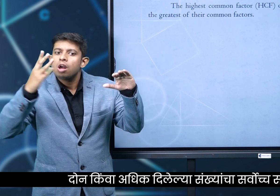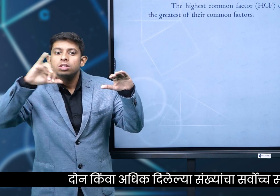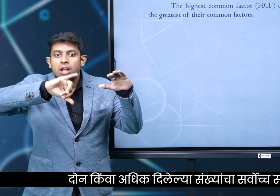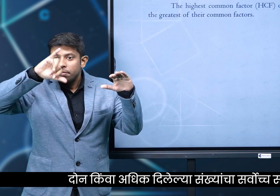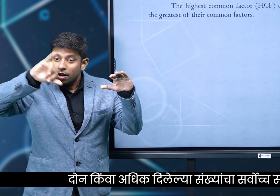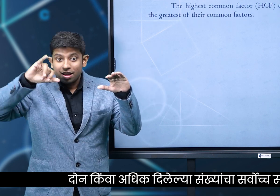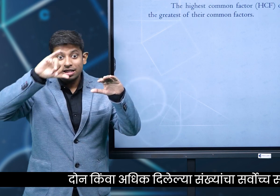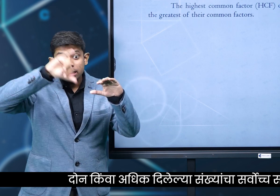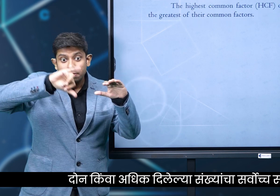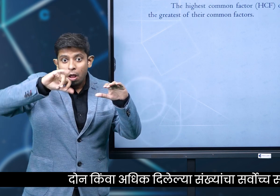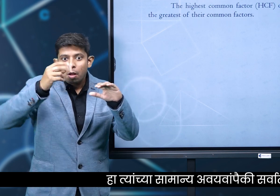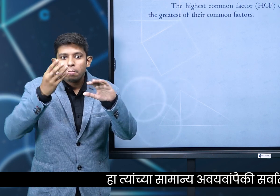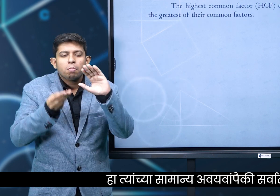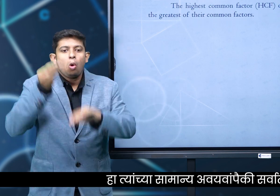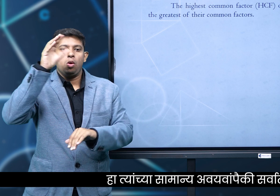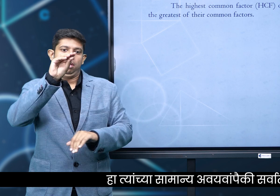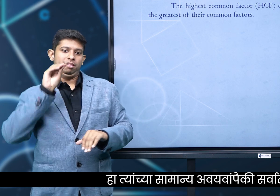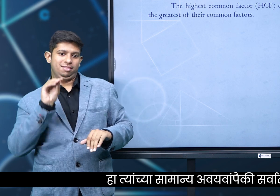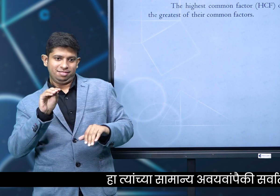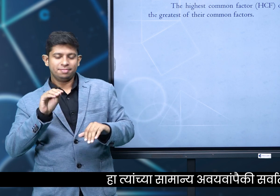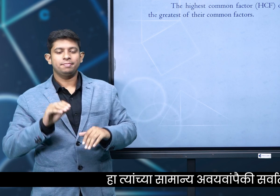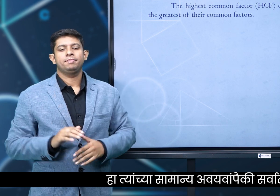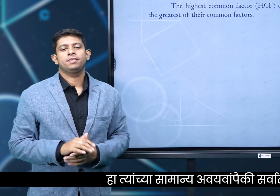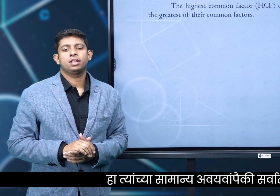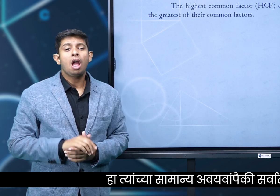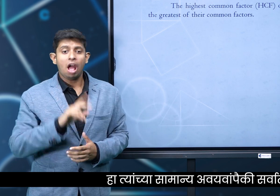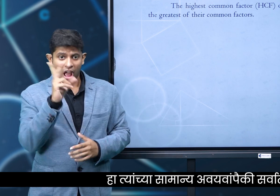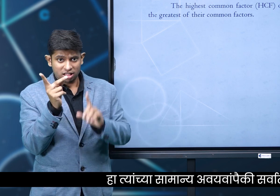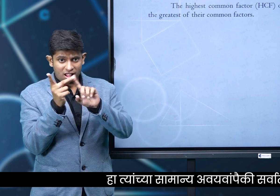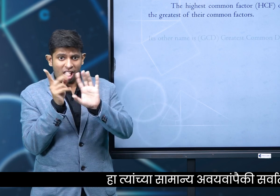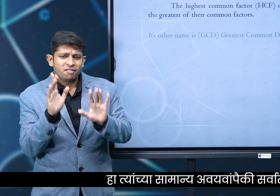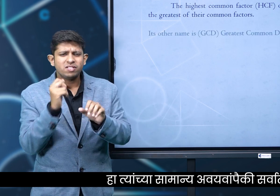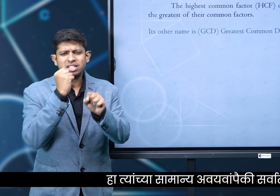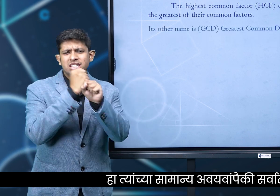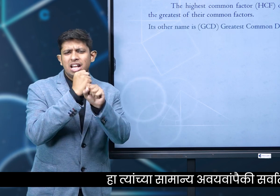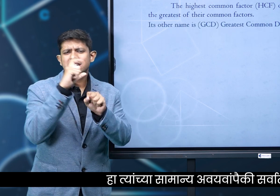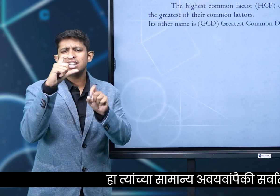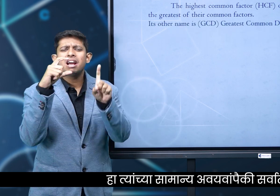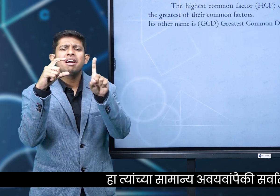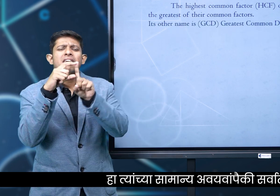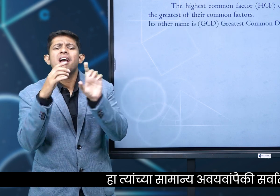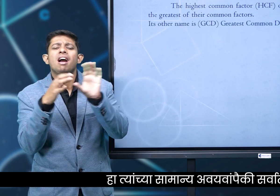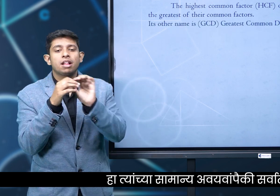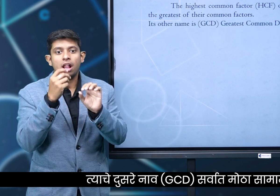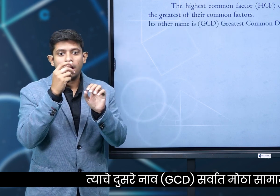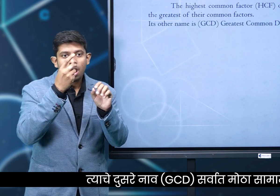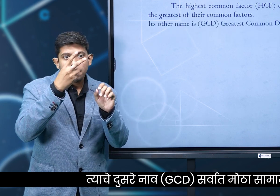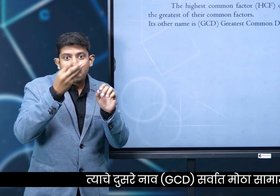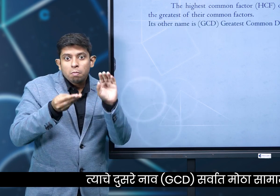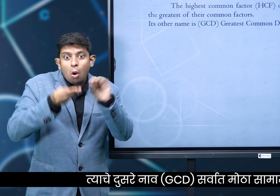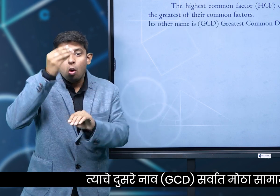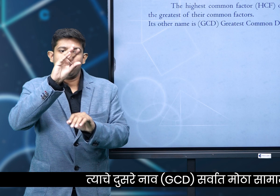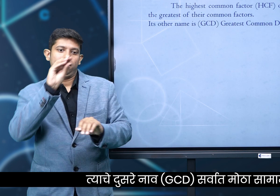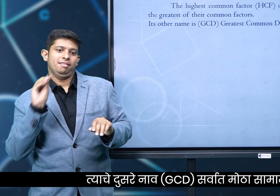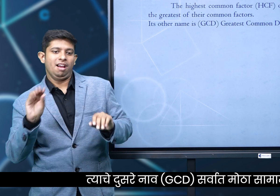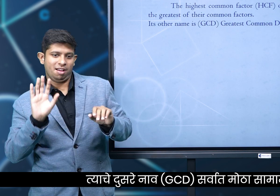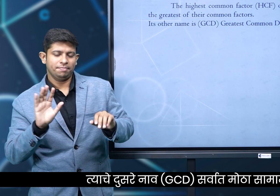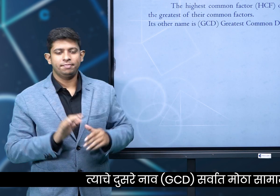अवयव HCF आहे. हा त्यांच्या सामान्य अवयवांपैकी सर्वात मोठा असतो. त्याचे दुसरे नाव